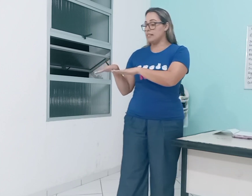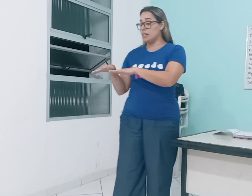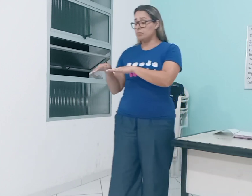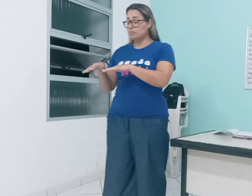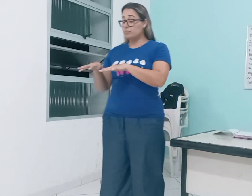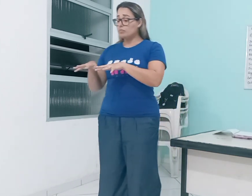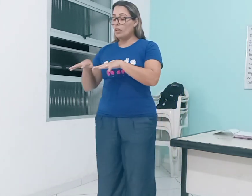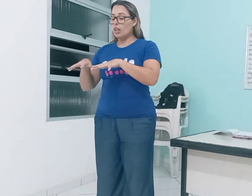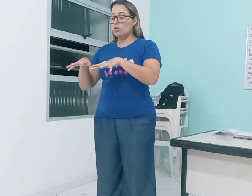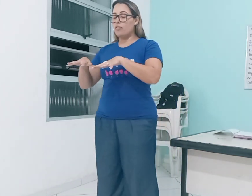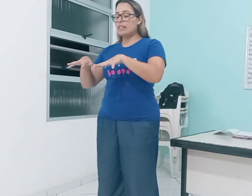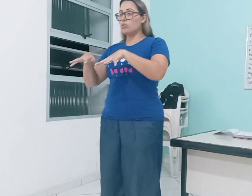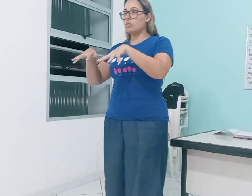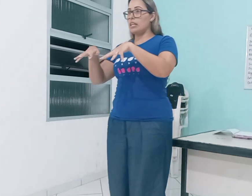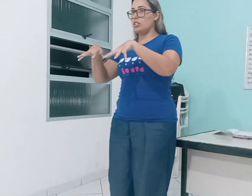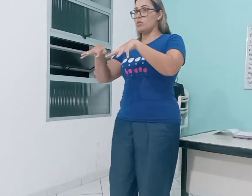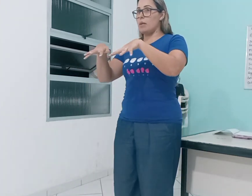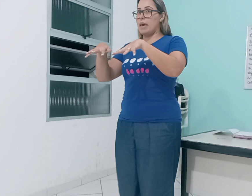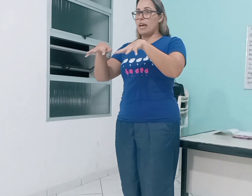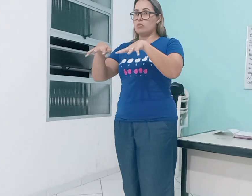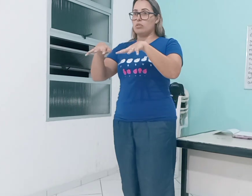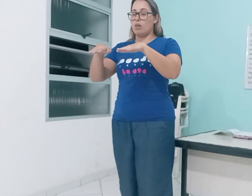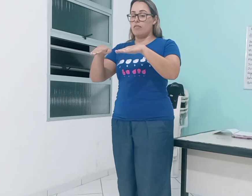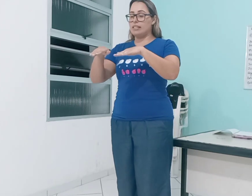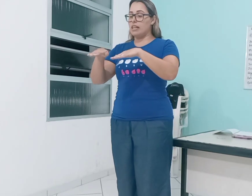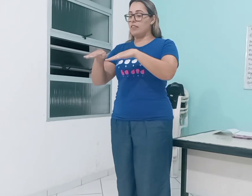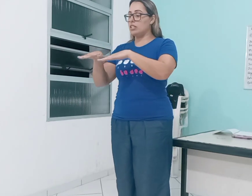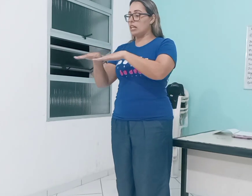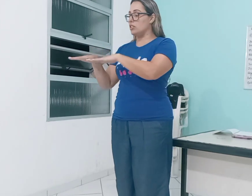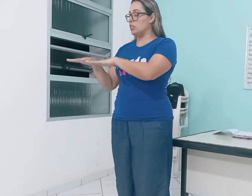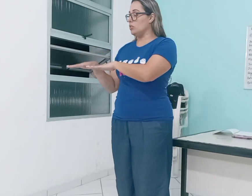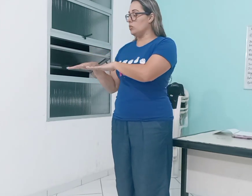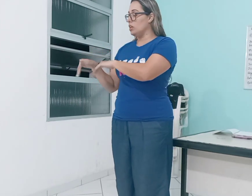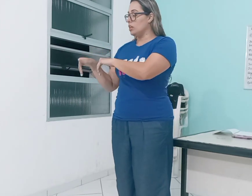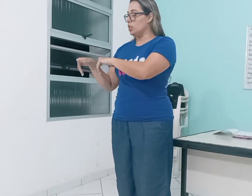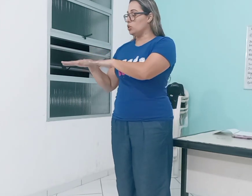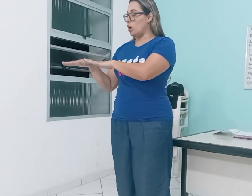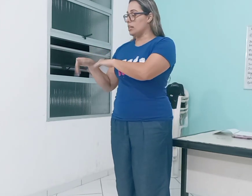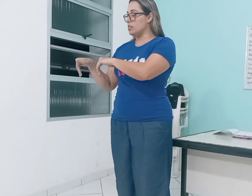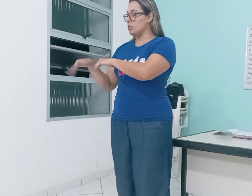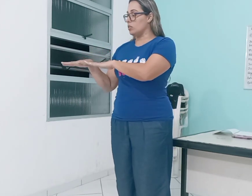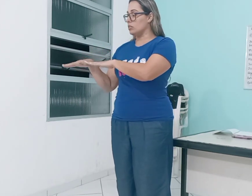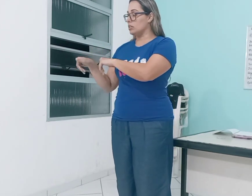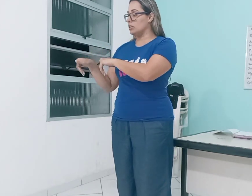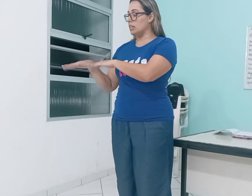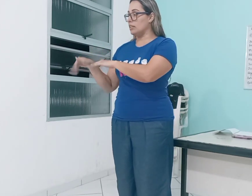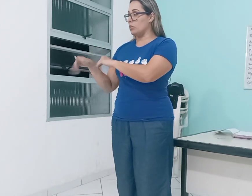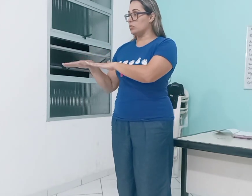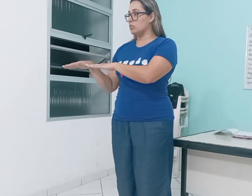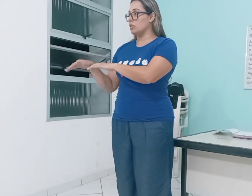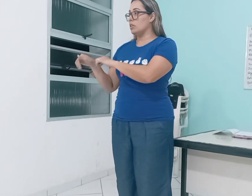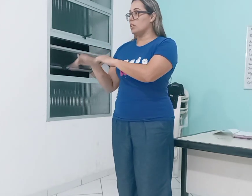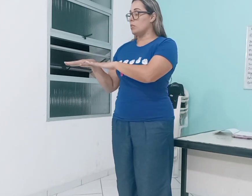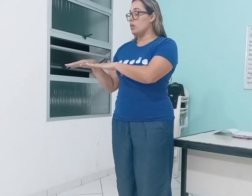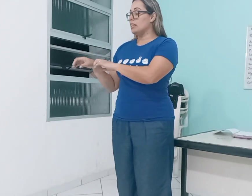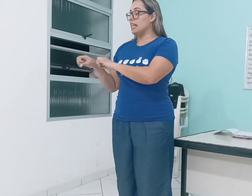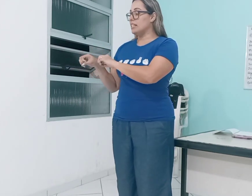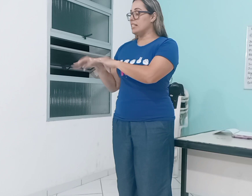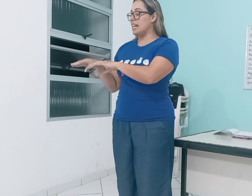você não faz com os dedinhos abertos, não. Faz ele fechadinho e joga assim. Setembro. Então, tem gente que às